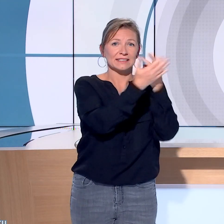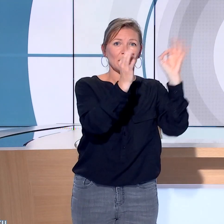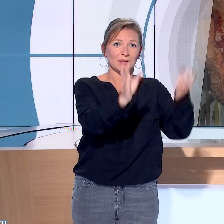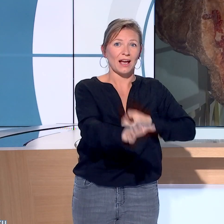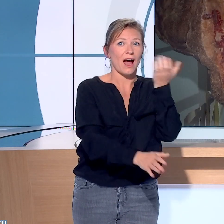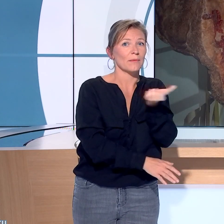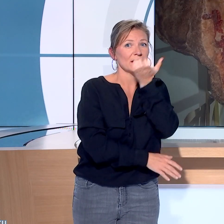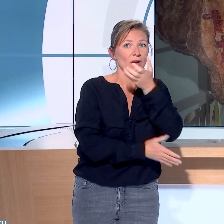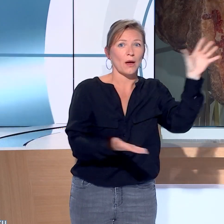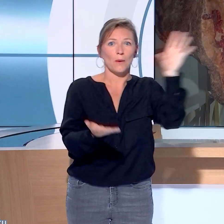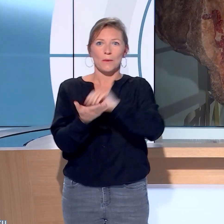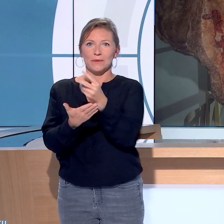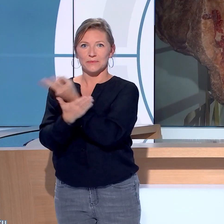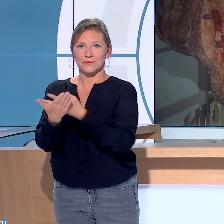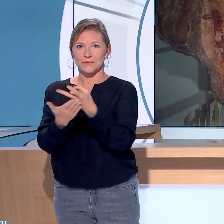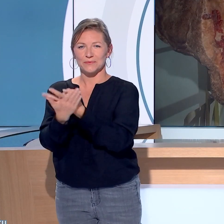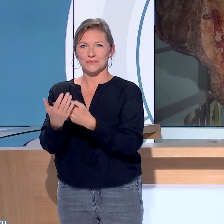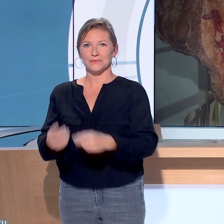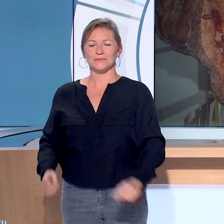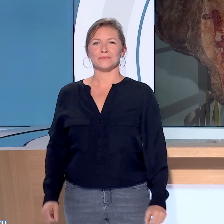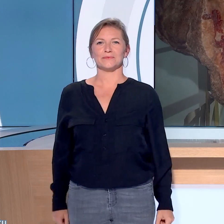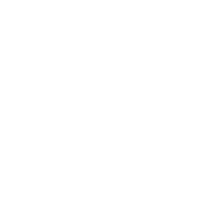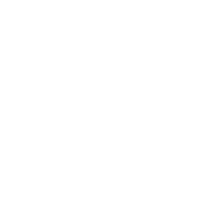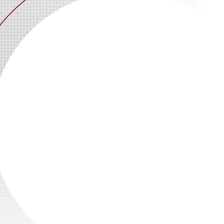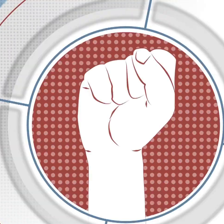fresques paléolithiques.